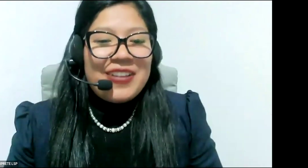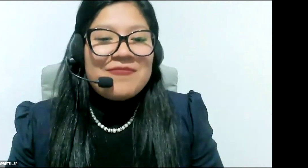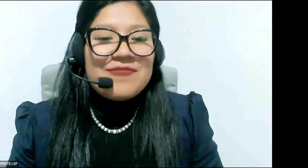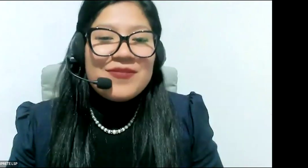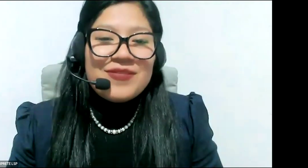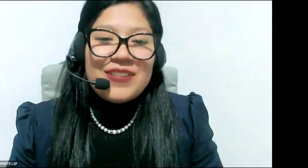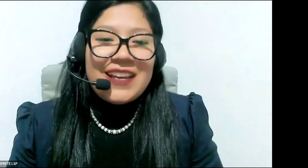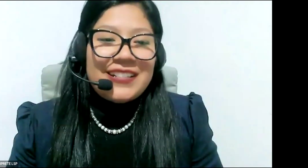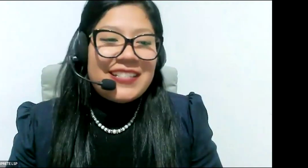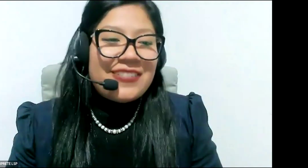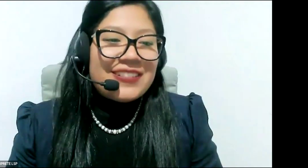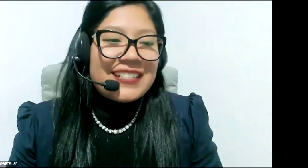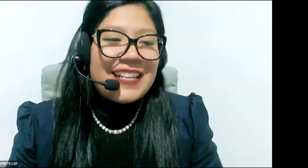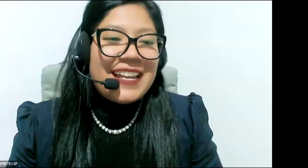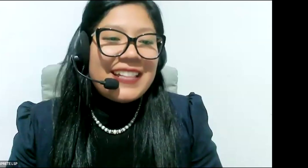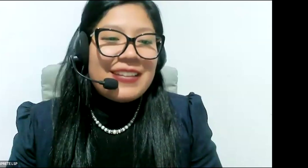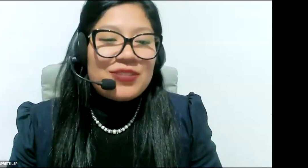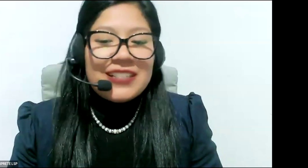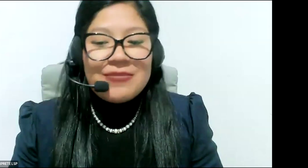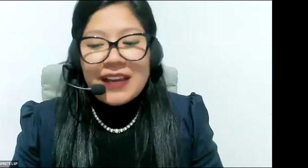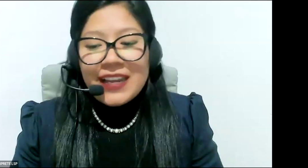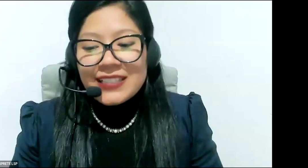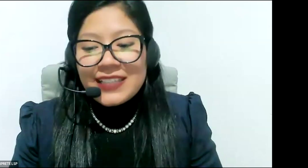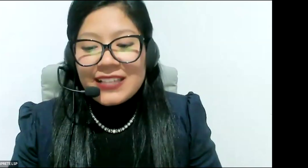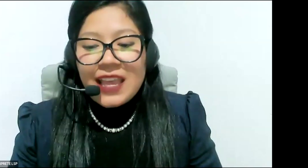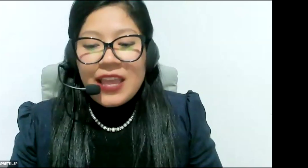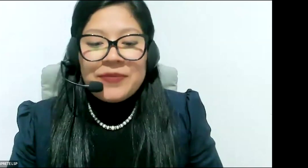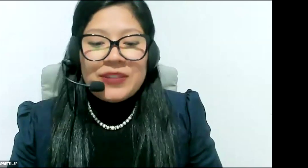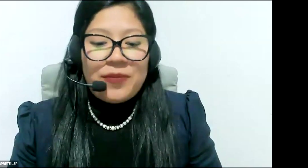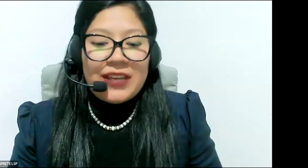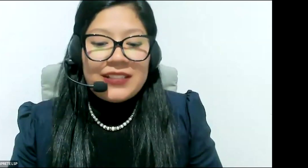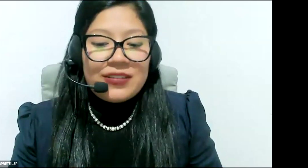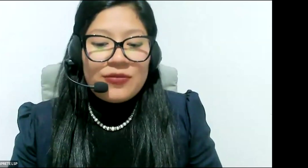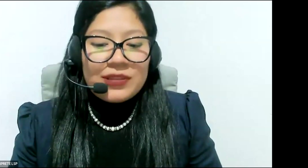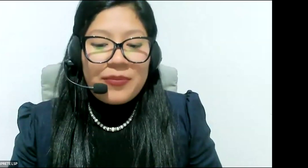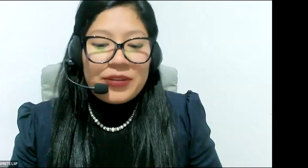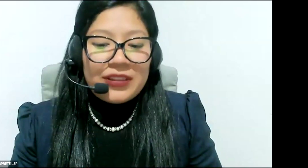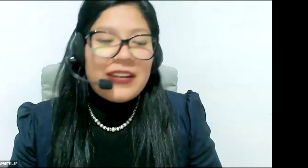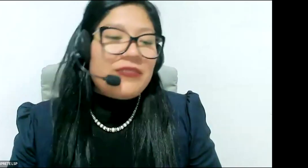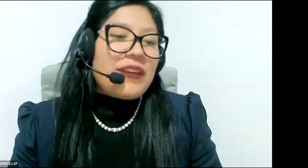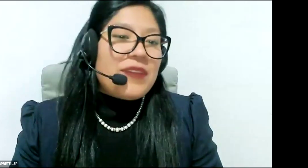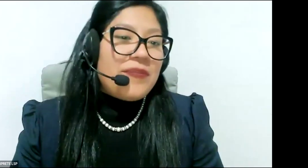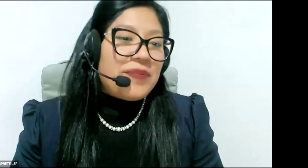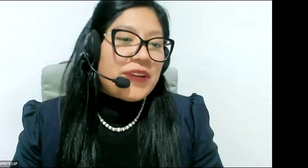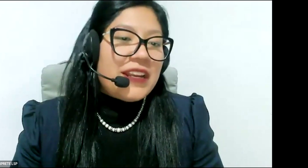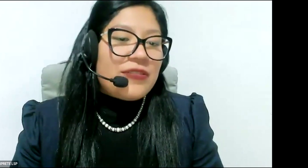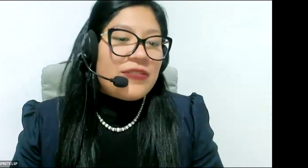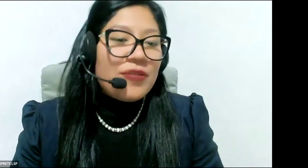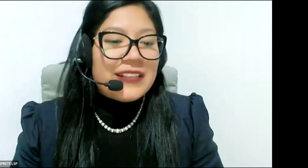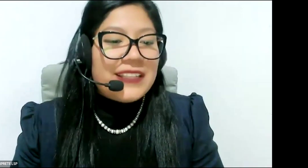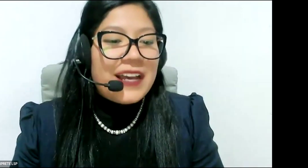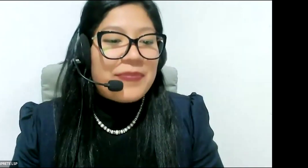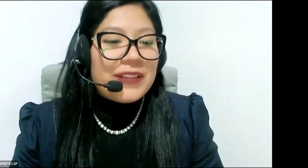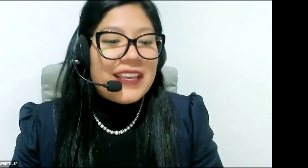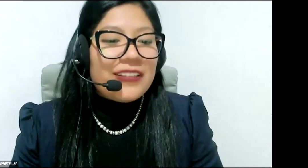3 muy bien chicos excelente Muchísimas gracias si pueden hacerse un WhatsApp por interno también por qué